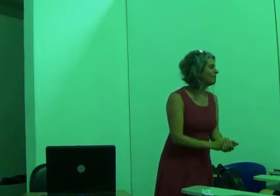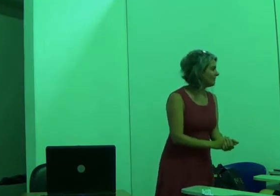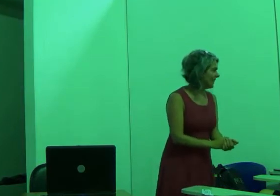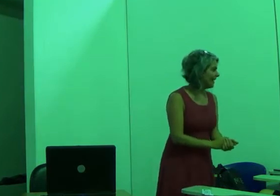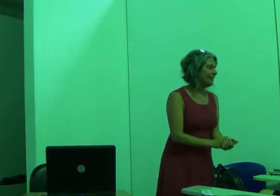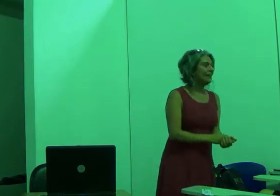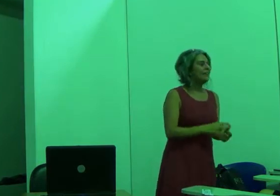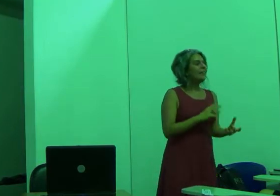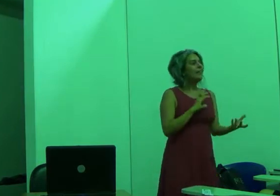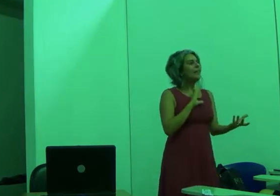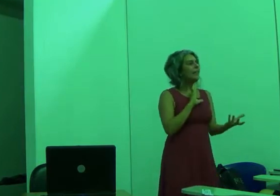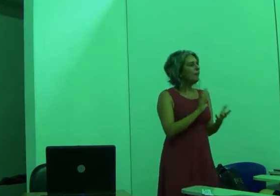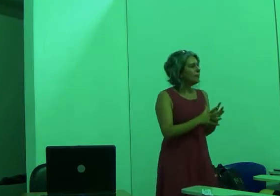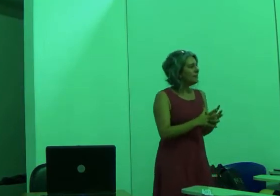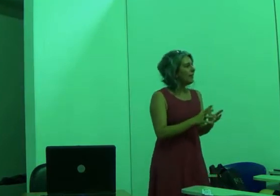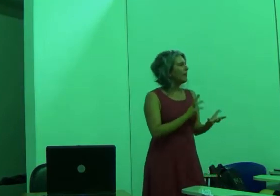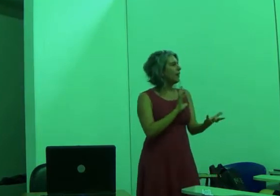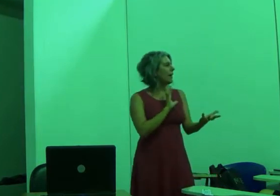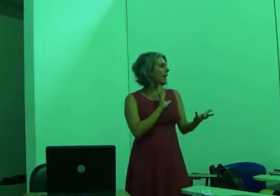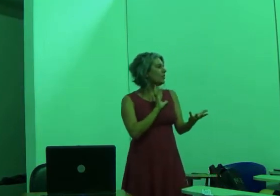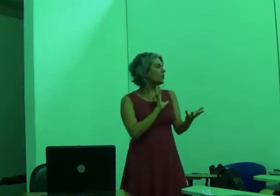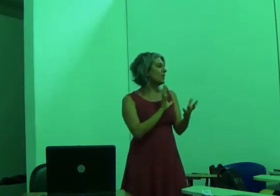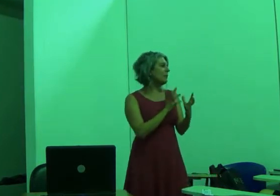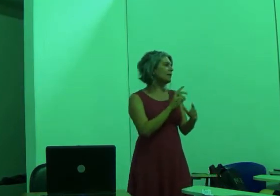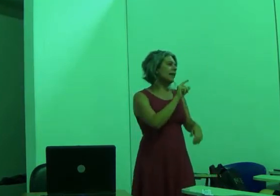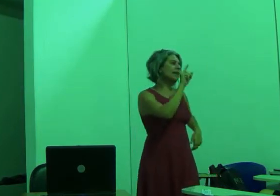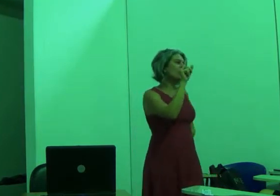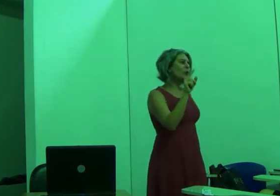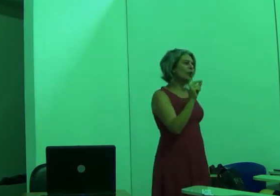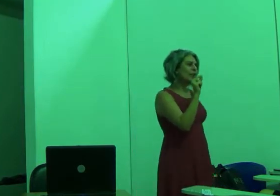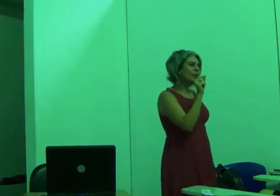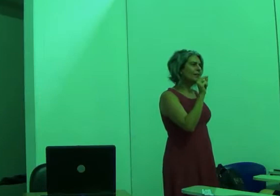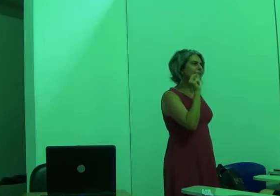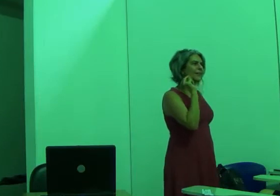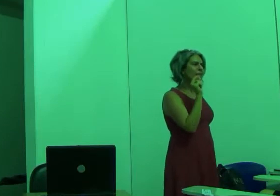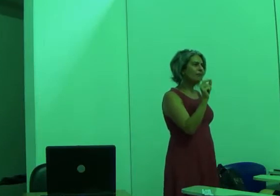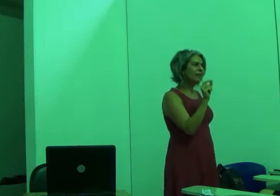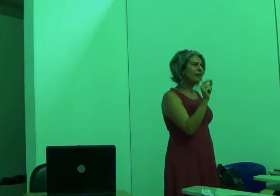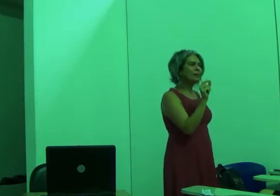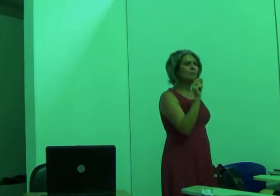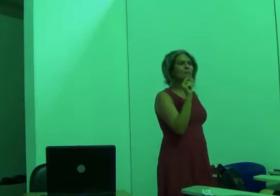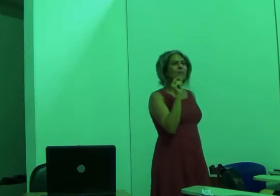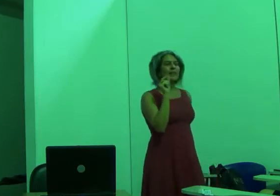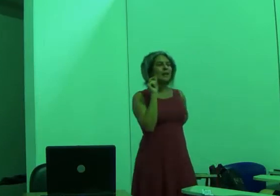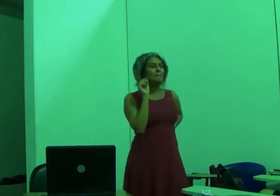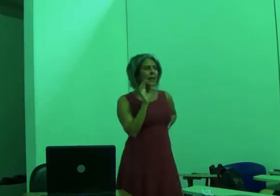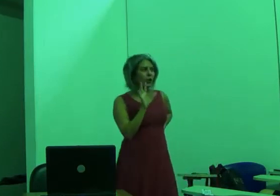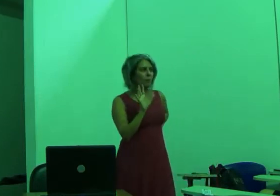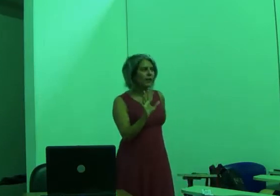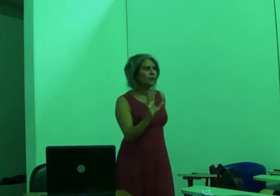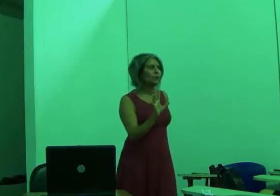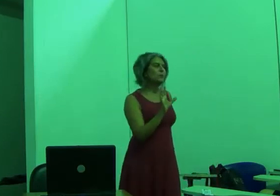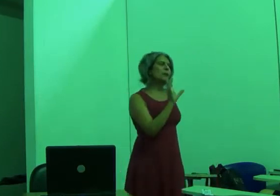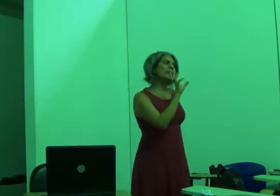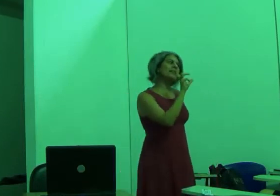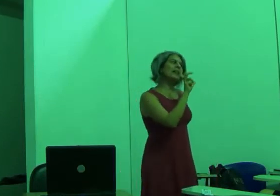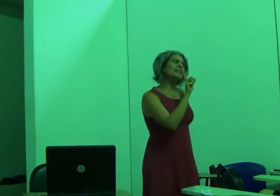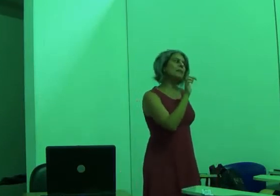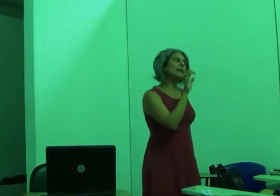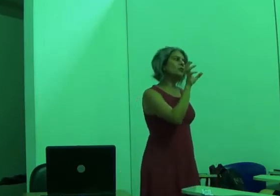Né? Ele vai dizer, a gente tem que pensar que a autoria se define pelo menos pelo entrelaçamento de